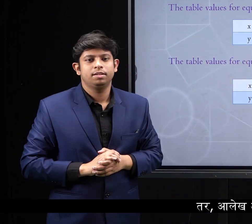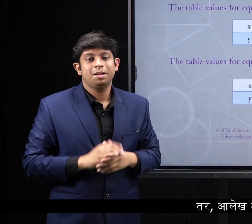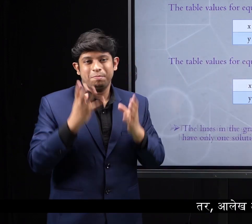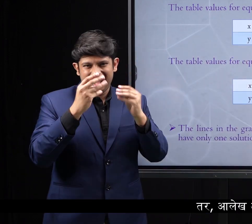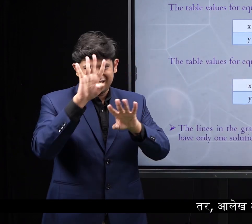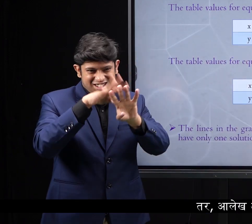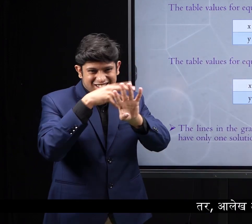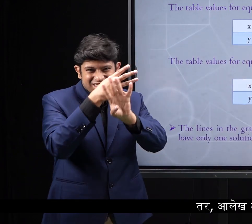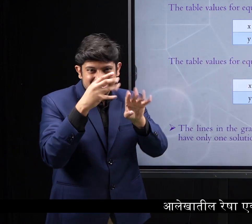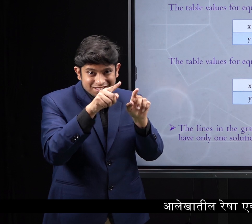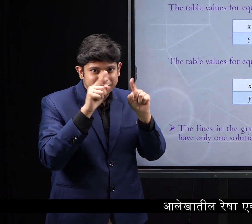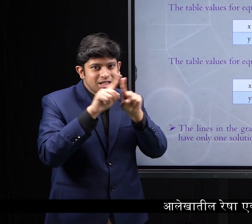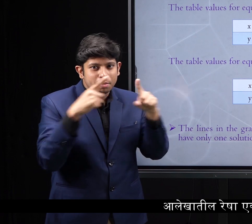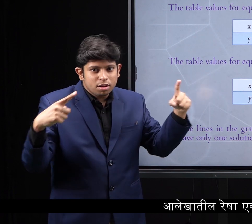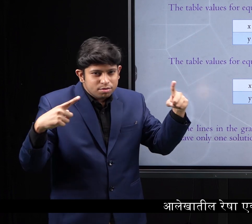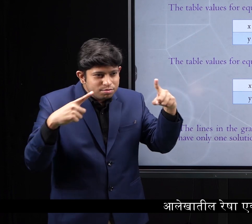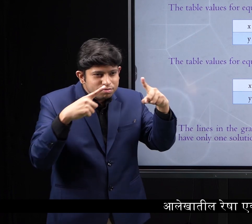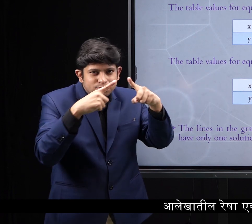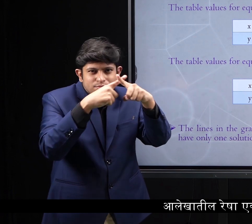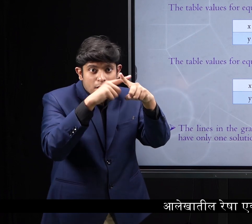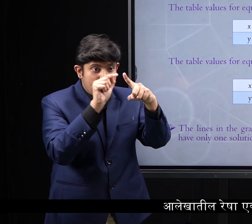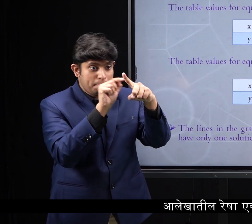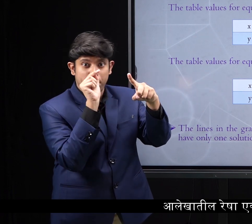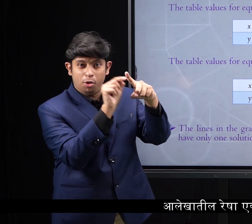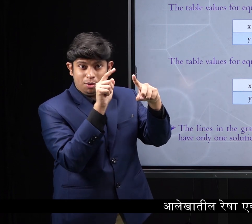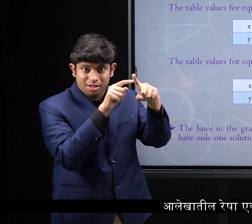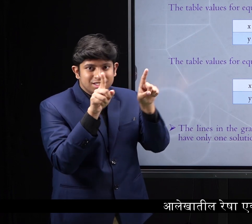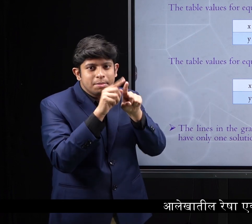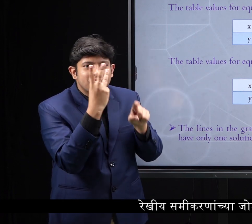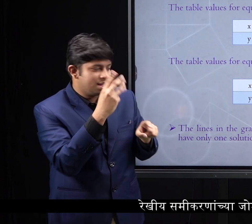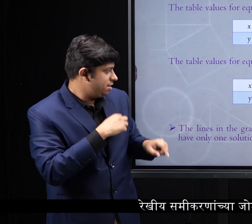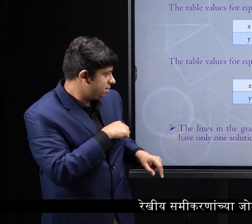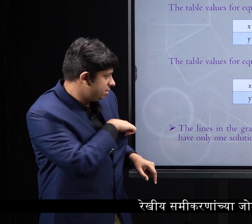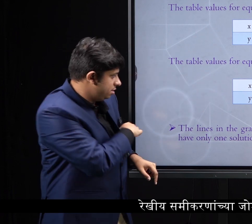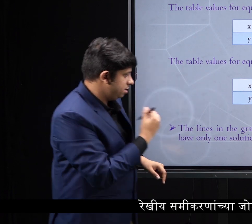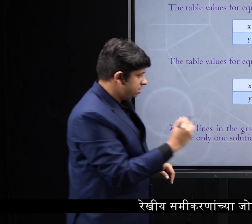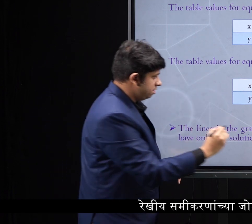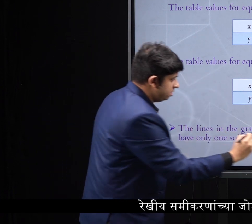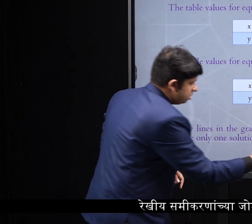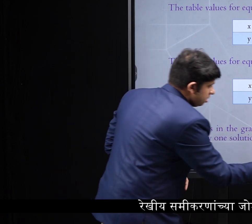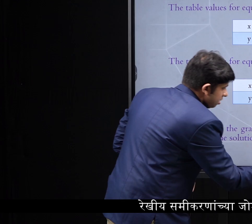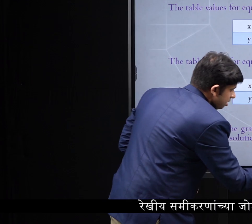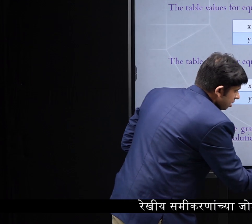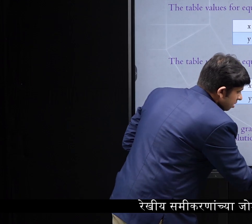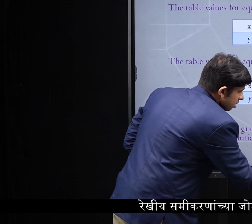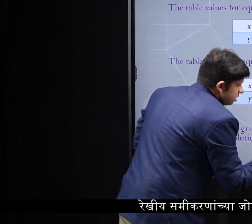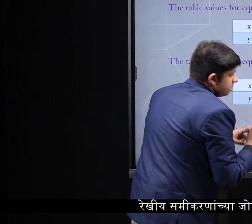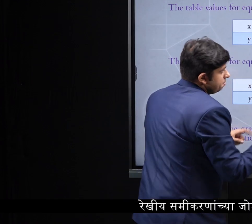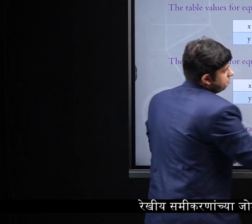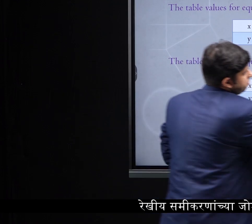तर आलेख असा असेल. आलेखातील रेषा का बिंदूला छेदतात. रेखीय समीकरणांच्या जोडीला एकच द्रावण असते,